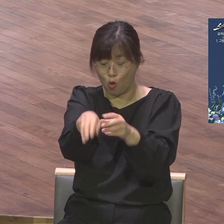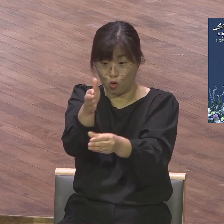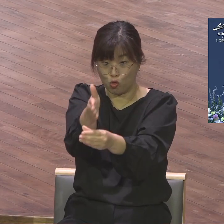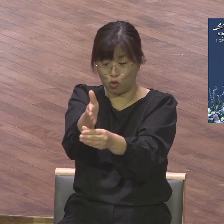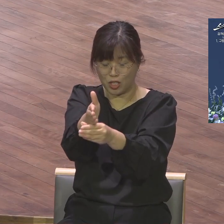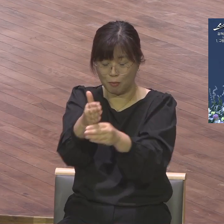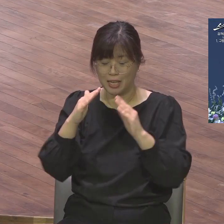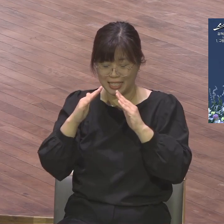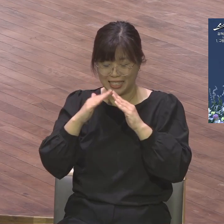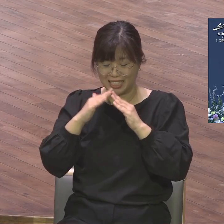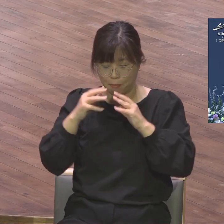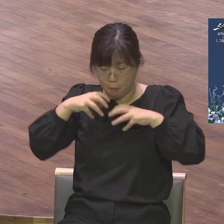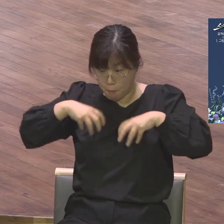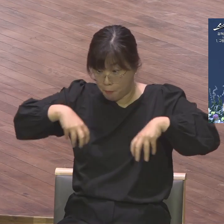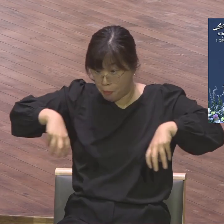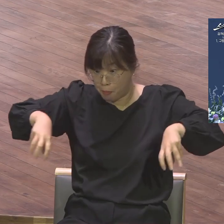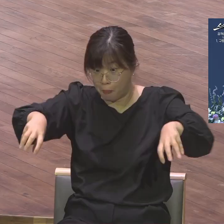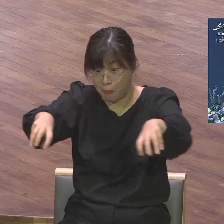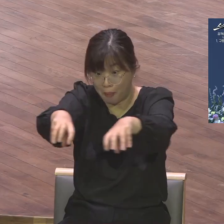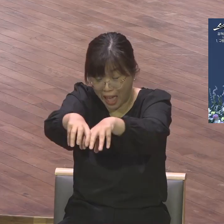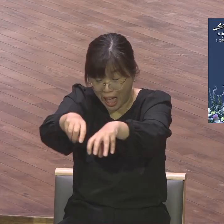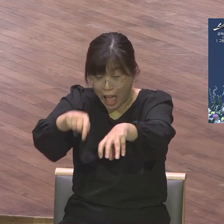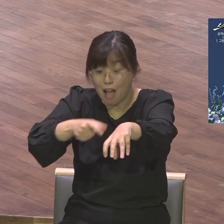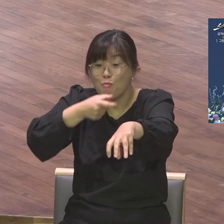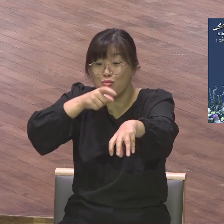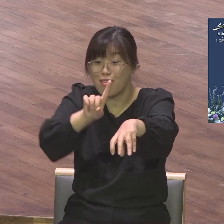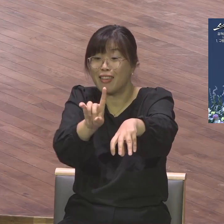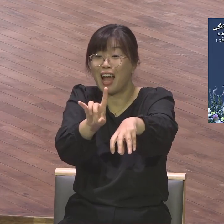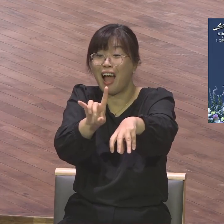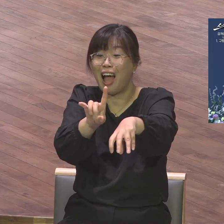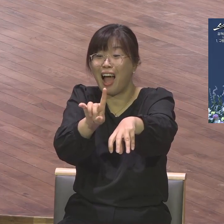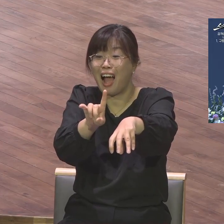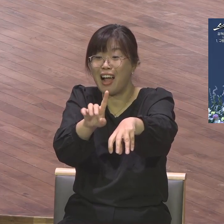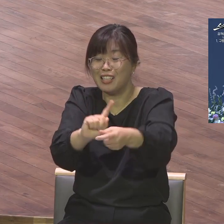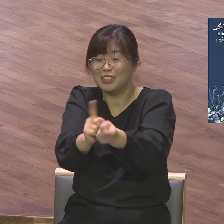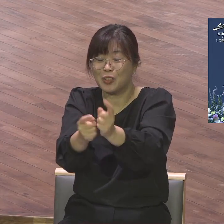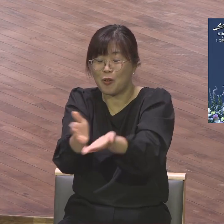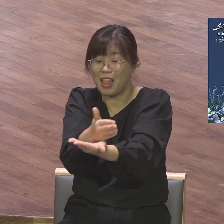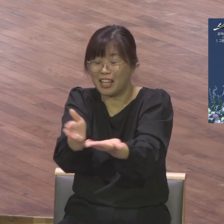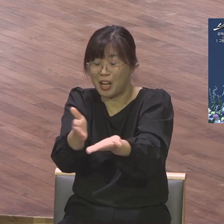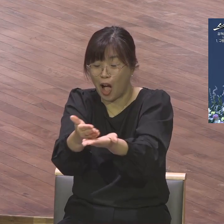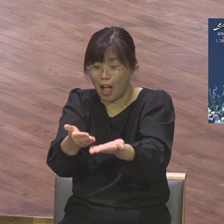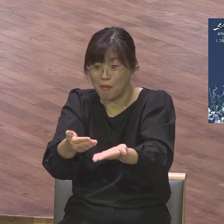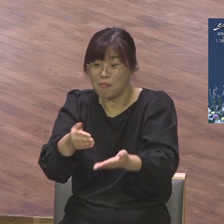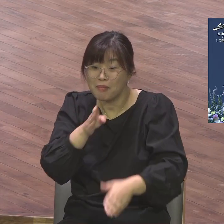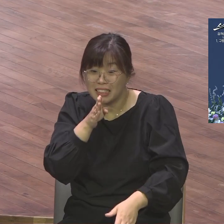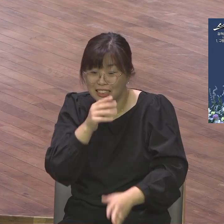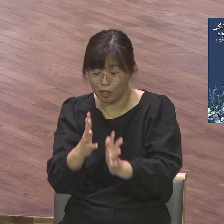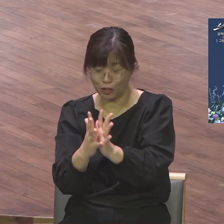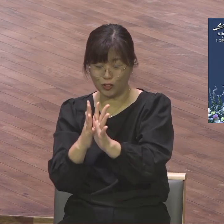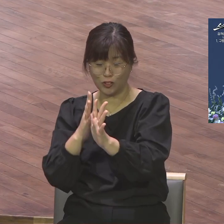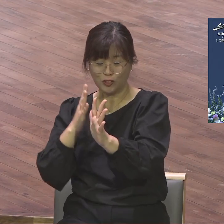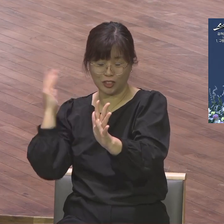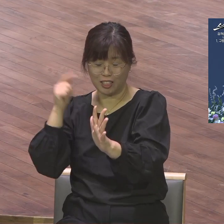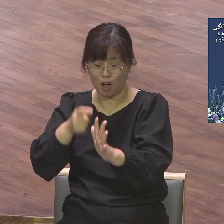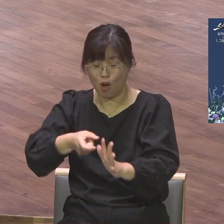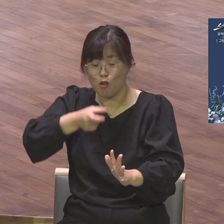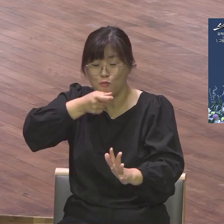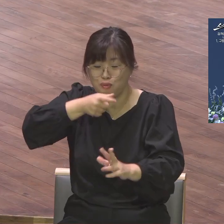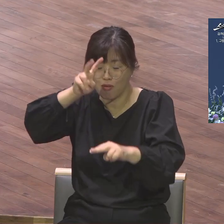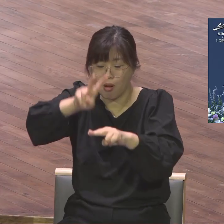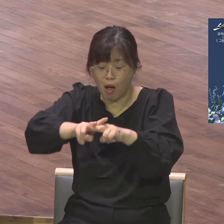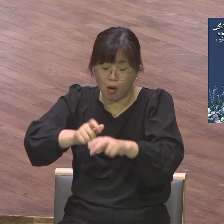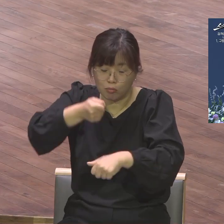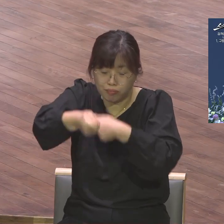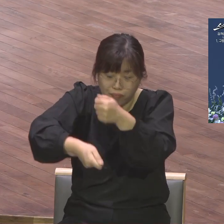하나 있어가지고 우리 동네 사람들 전부 그 우물 하나에 그 물을 가져다가 먹었어요. 물을 가져다가